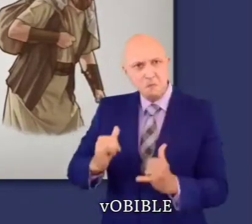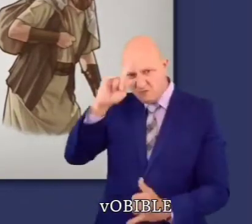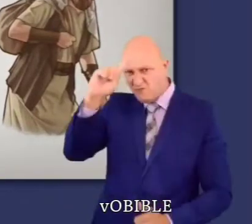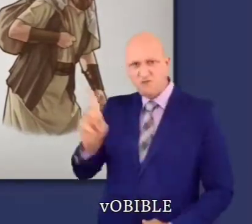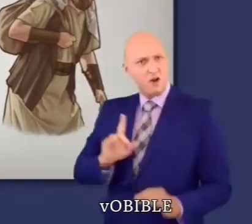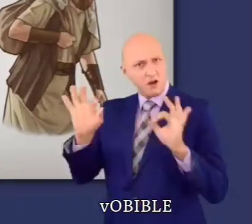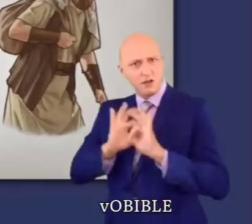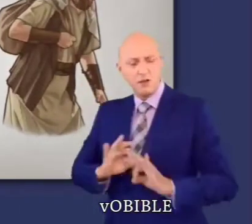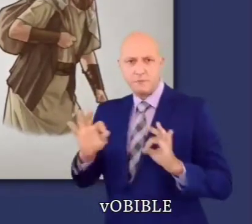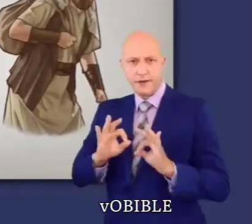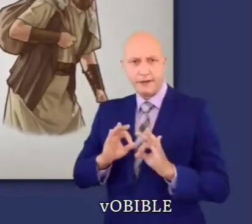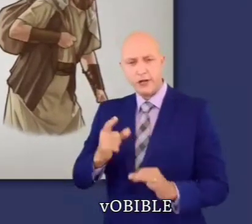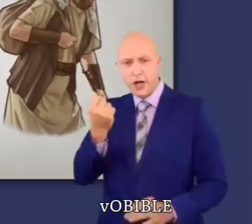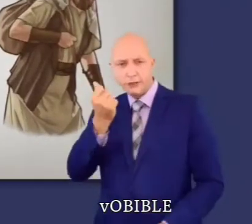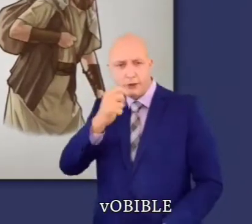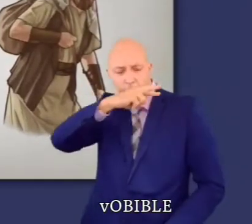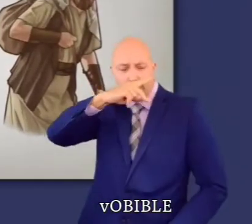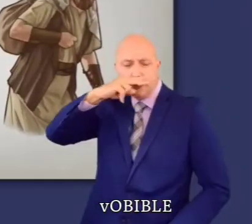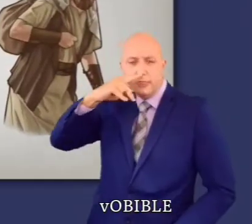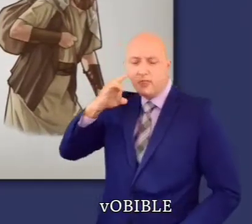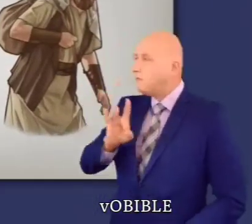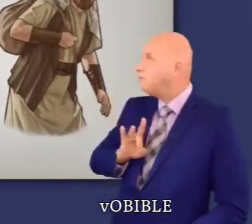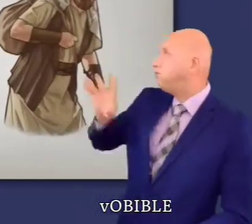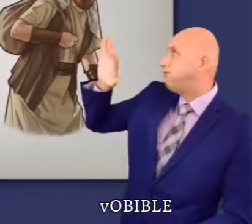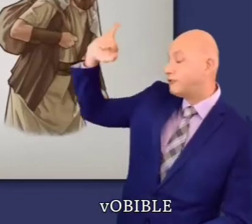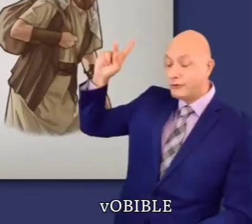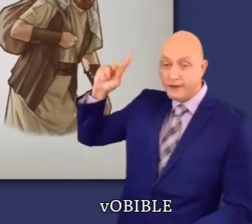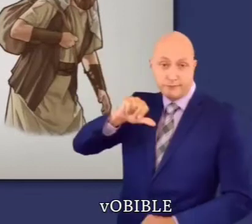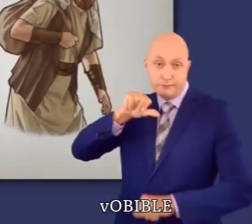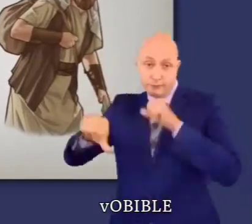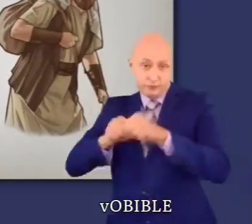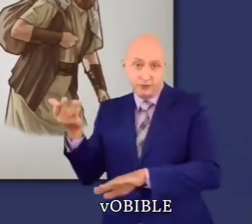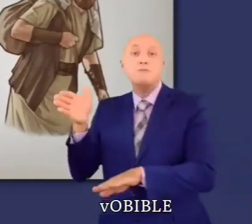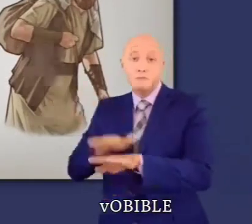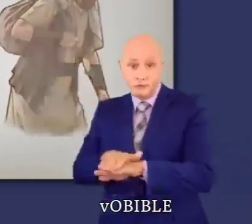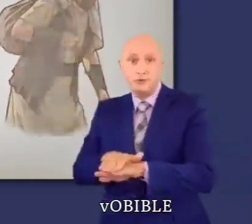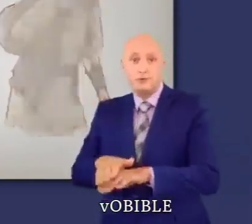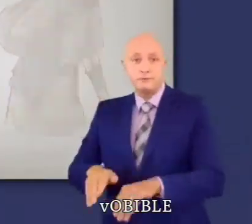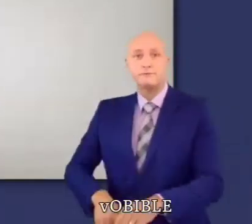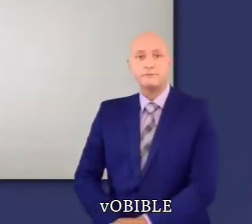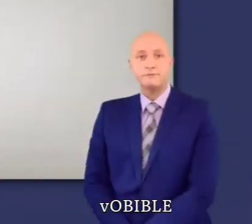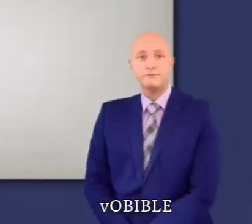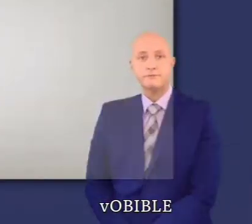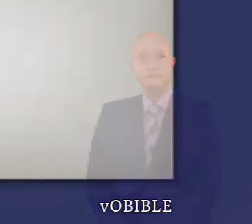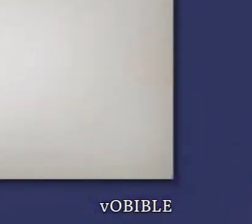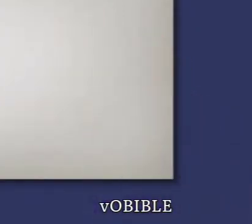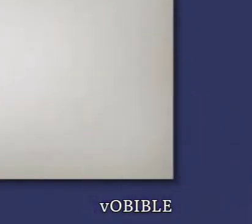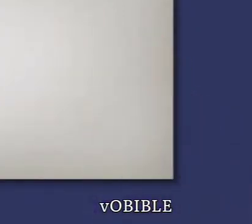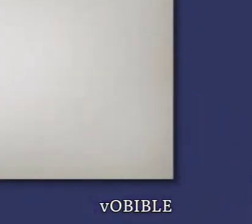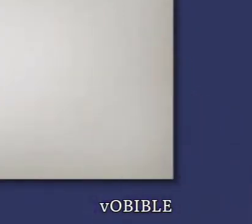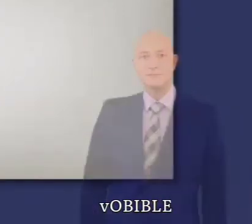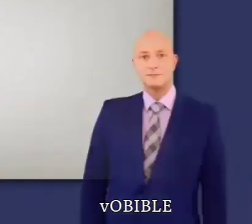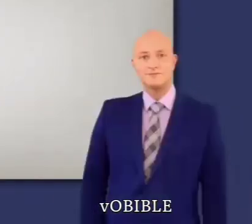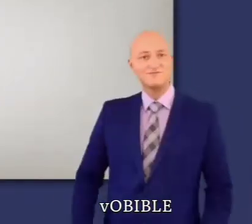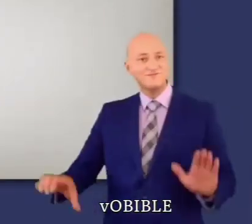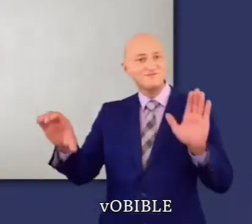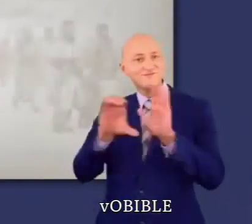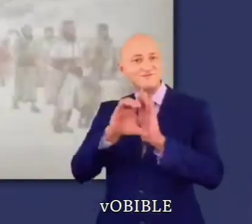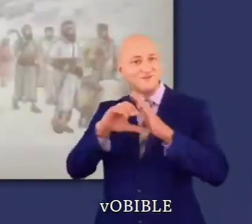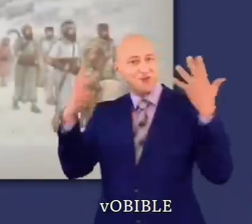Jéhovah. Akan, lui, était un membre de la nation vouée à Dieu, et il a vu Jéhovah faire tomber les murailles de